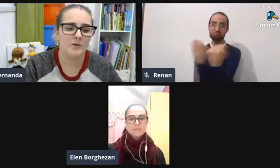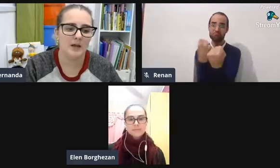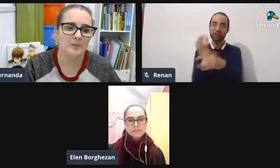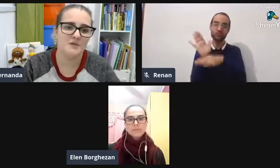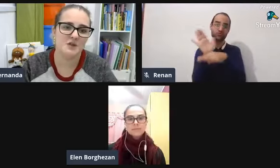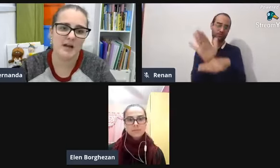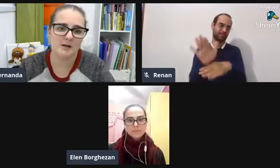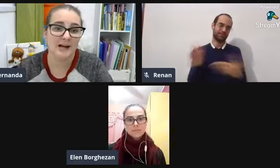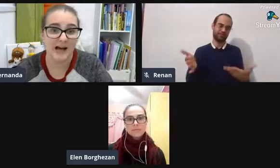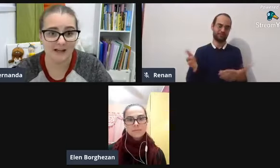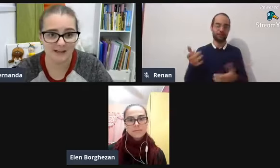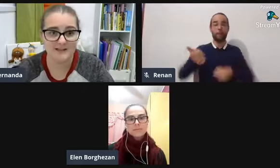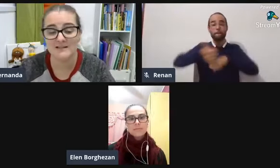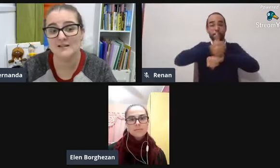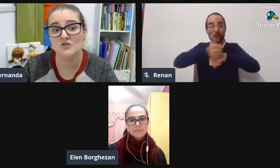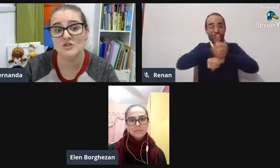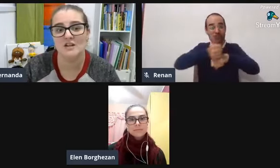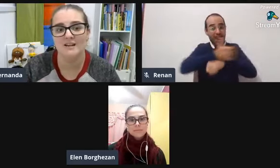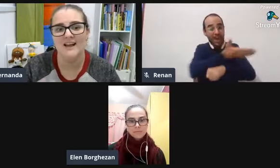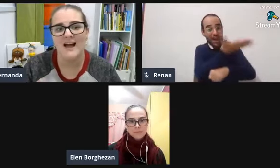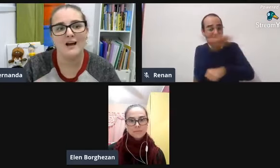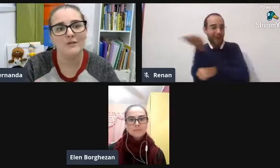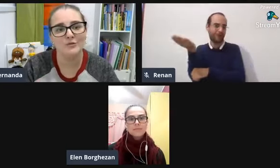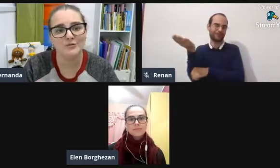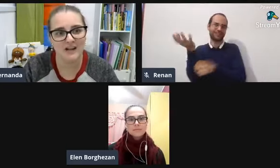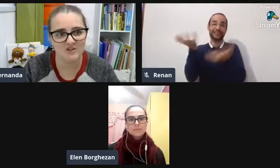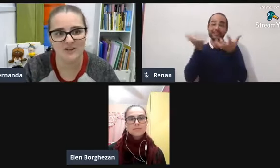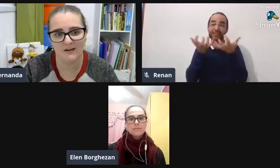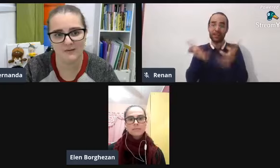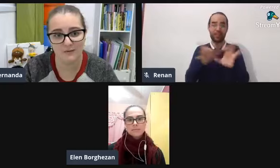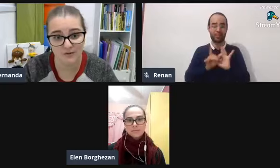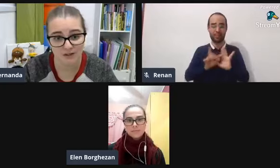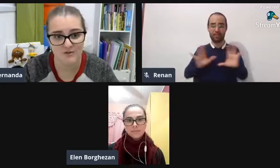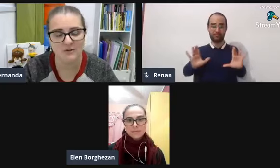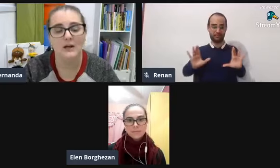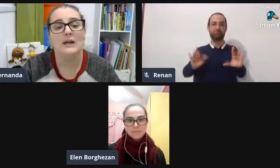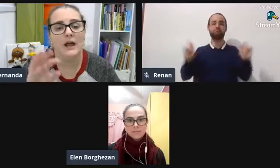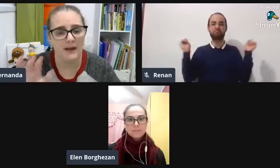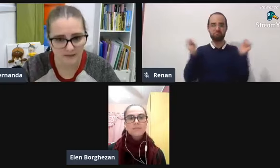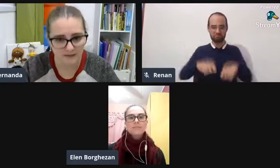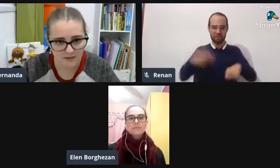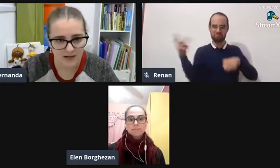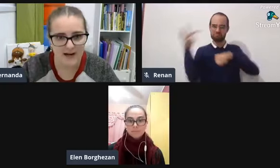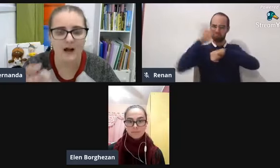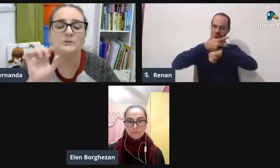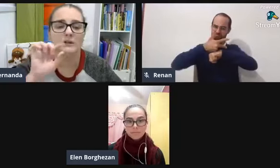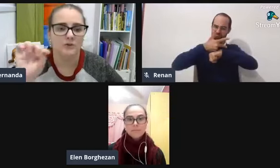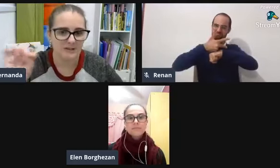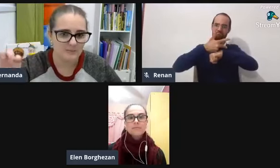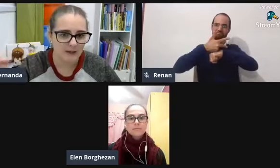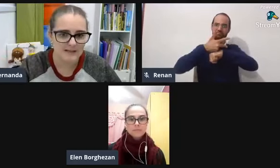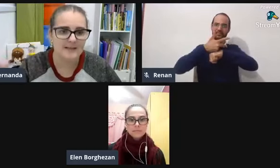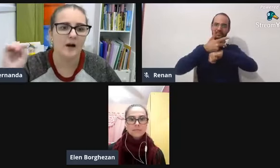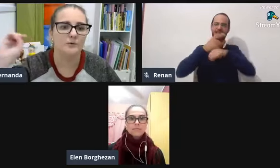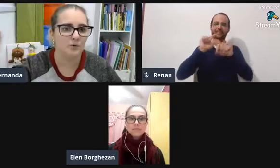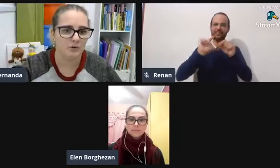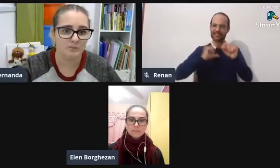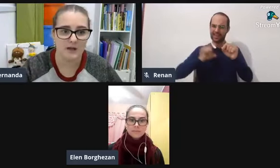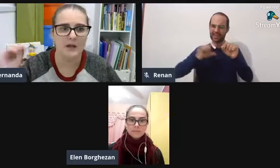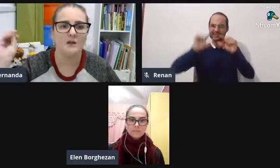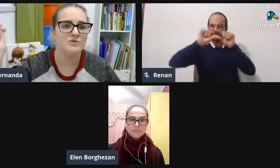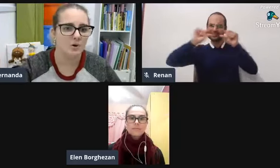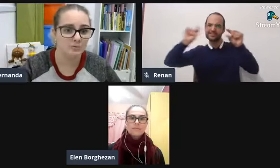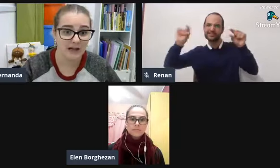Então, qualquer profissional da área que se sentir à vontade de gravar um vídeo, entra no canal, tem toda a explicação